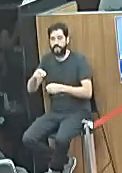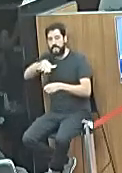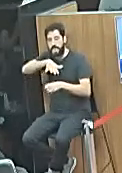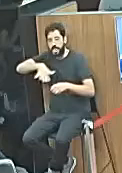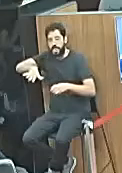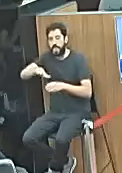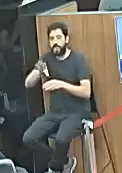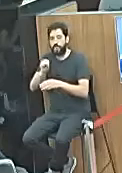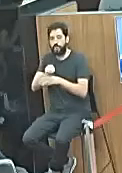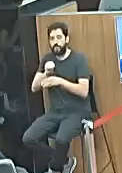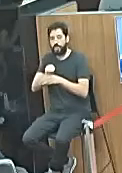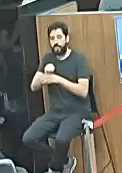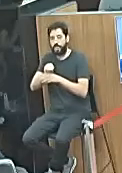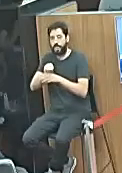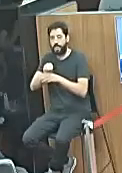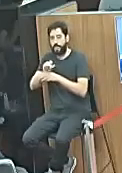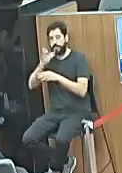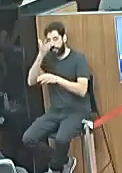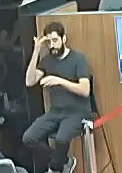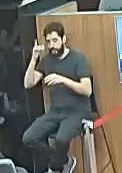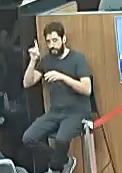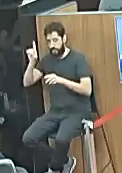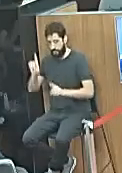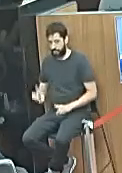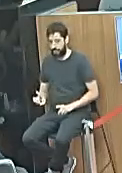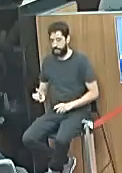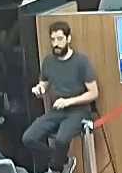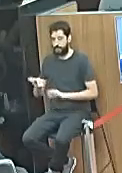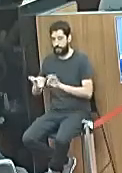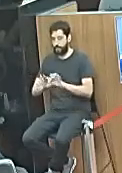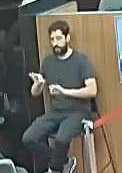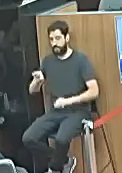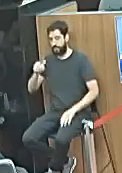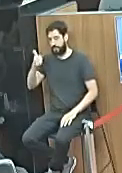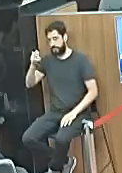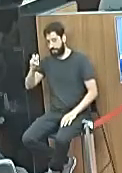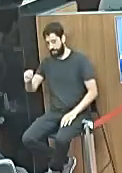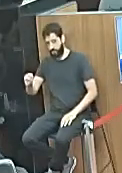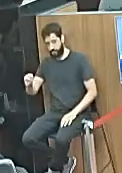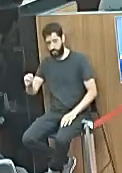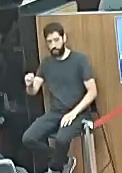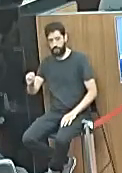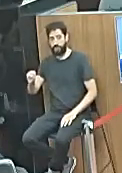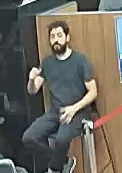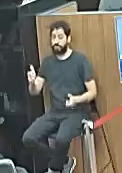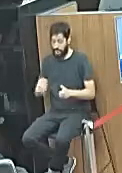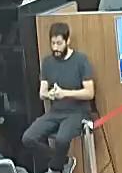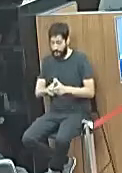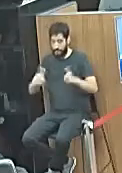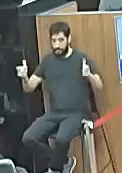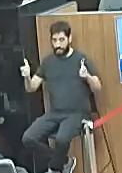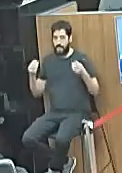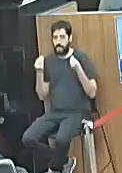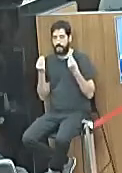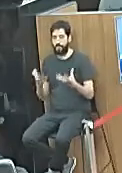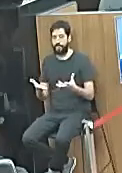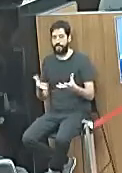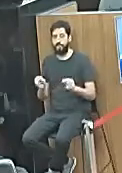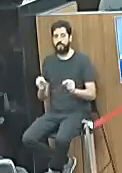cuidado da pessoa com deficiência do programa 158 com vista a ampliar a oferta de